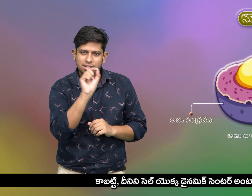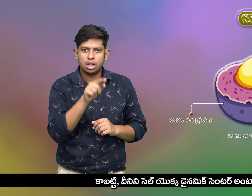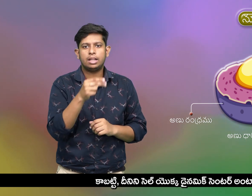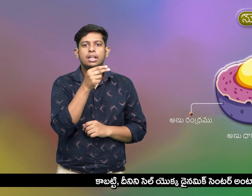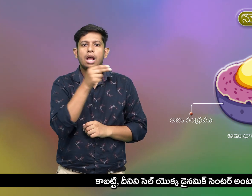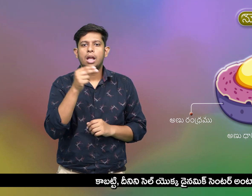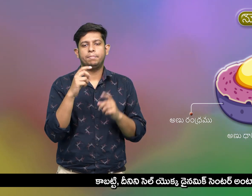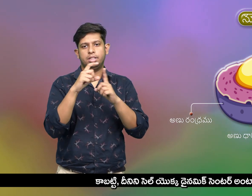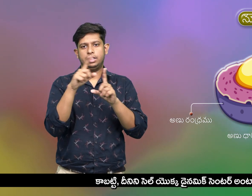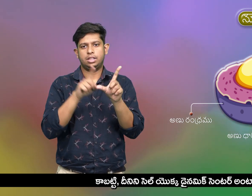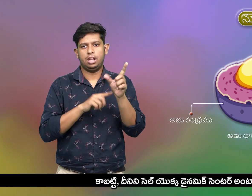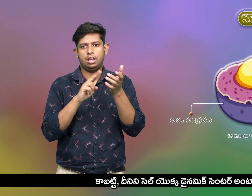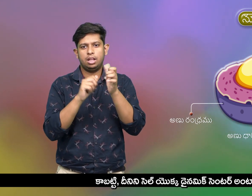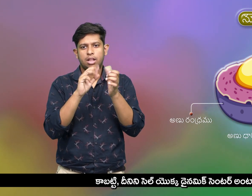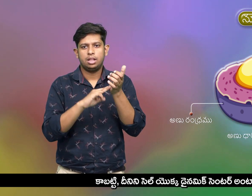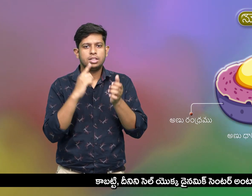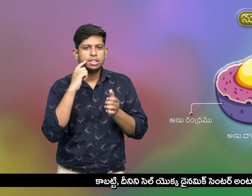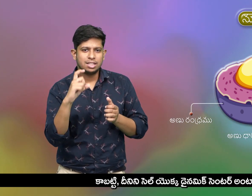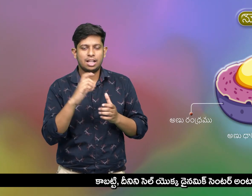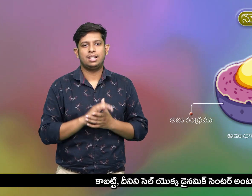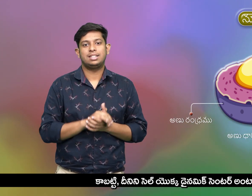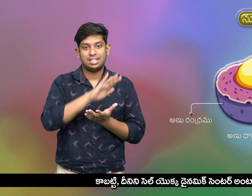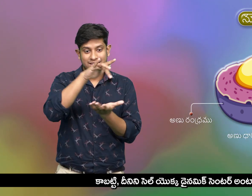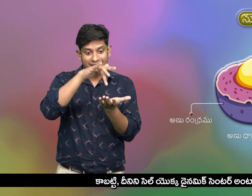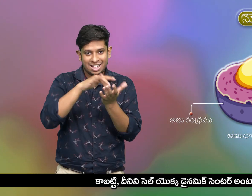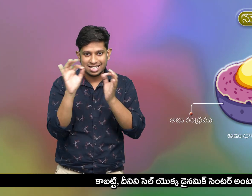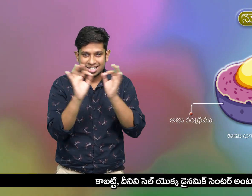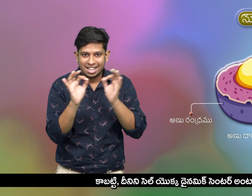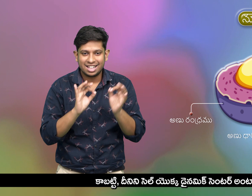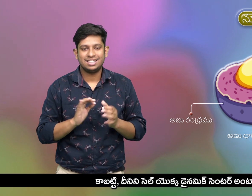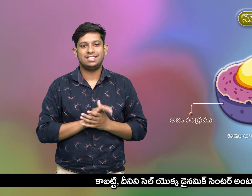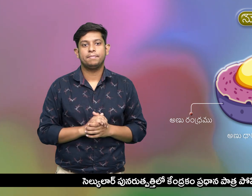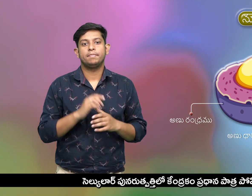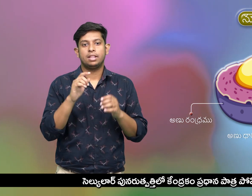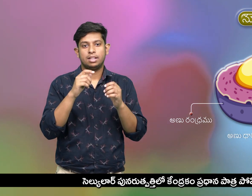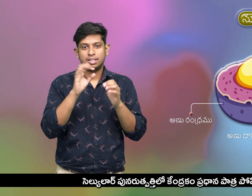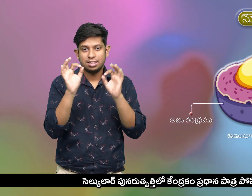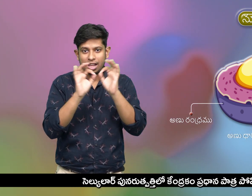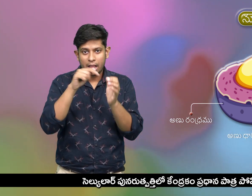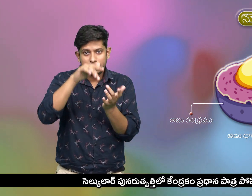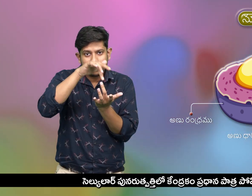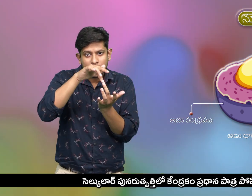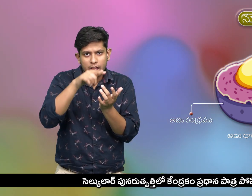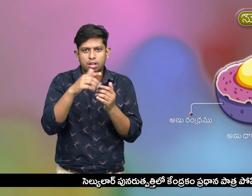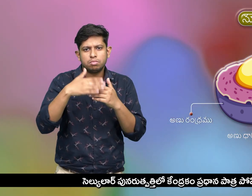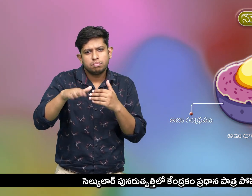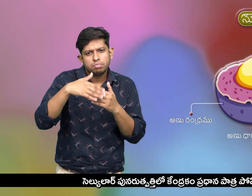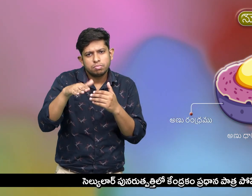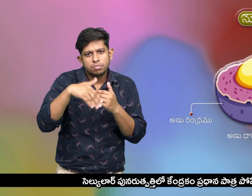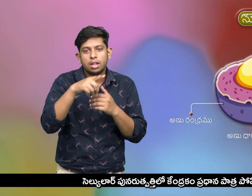కాబట్టి దీనిని సెల్ యొక్క డైనమిక్ సెంటర్ అంటారు. సెల్యులార్ పునరుత్పత్తిలో కేంద్రకం